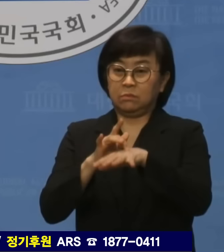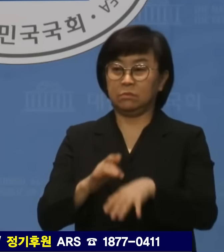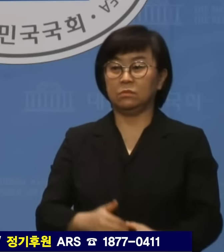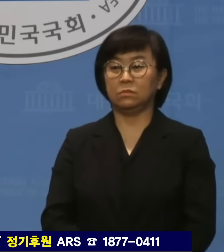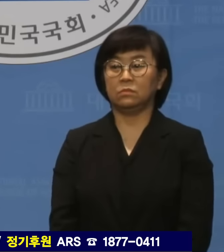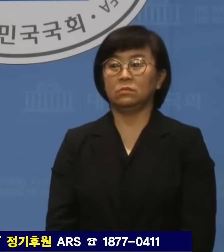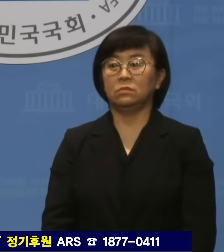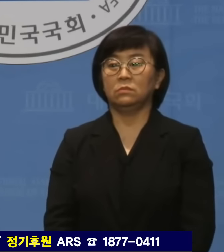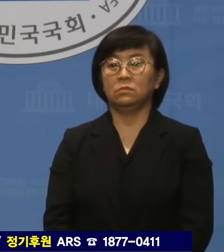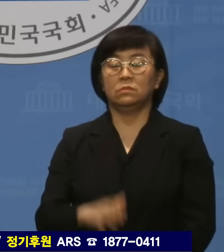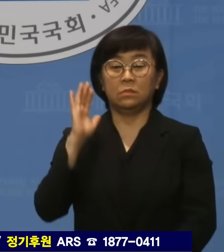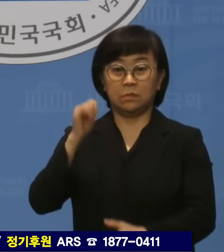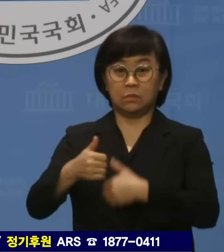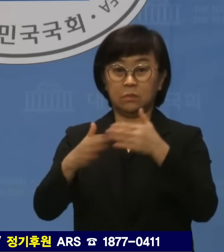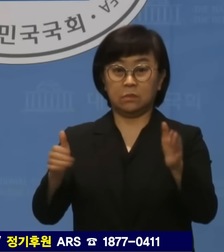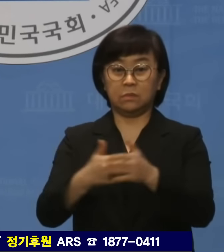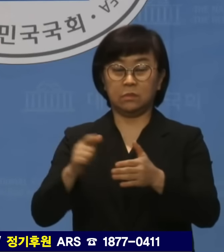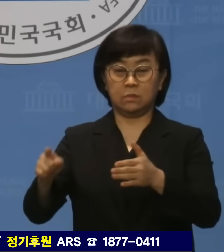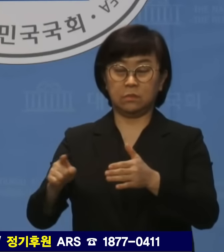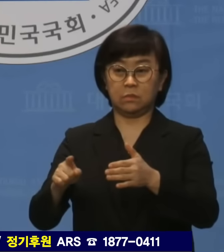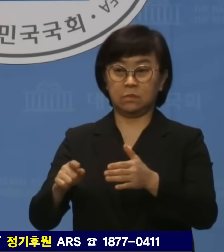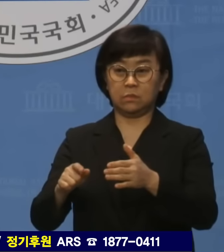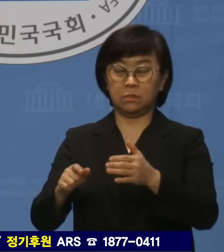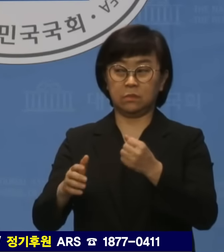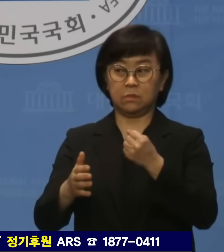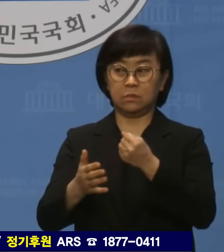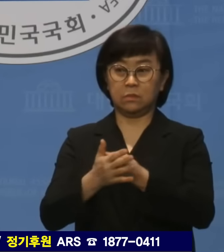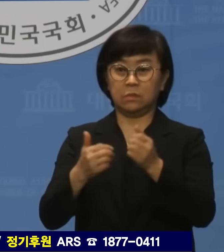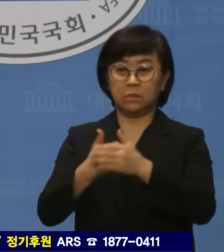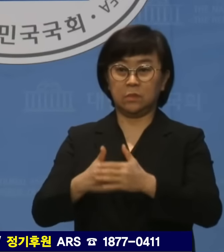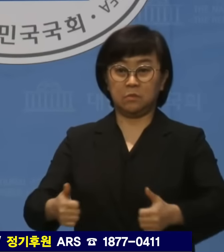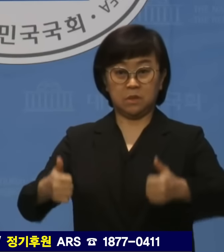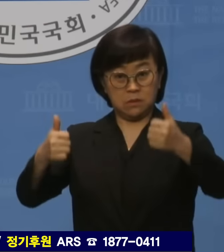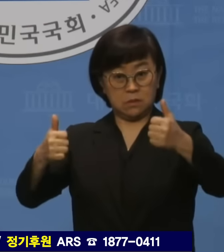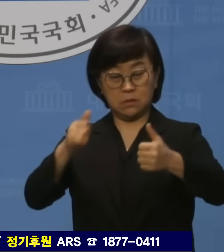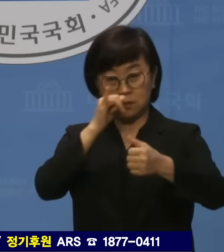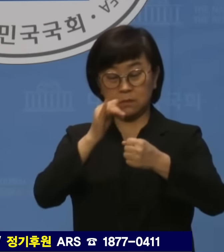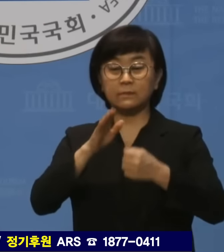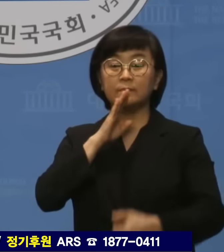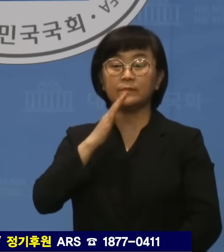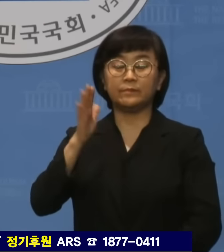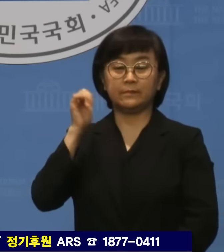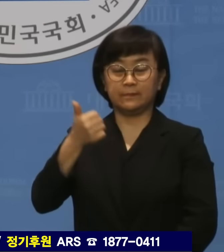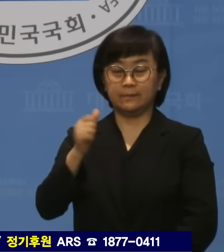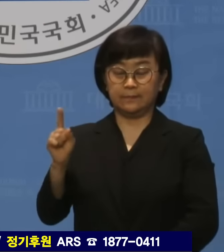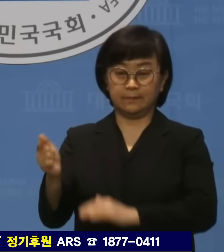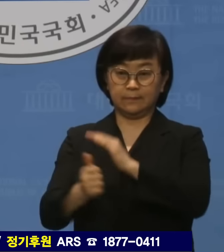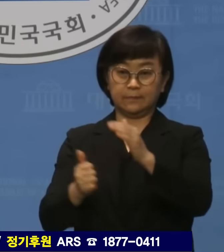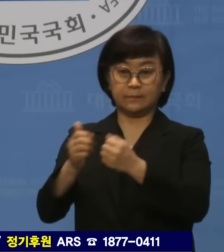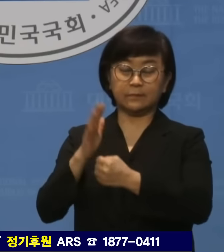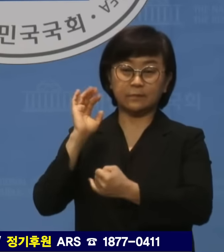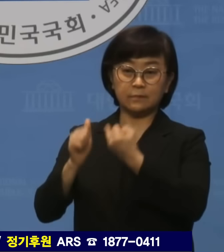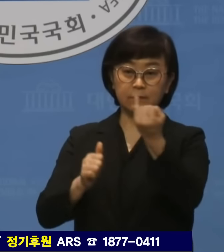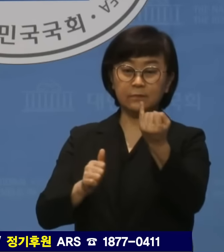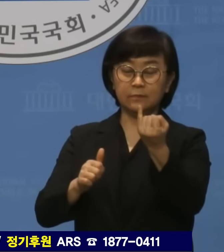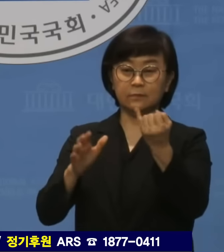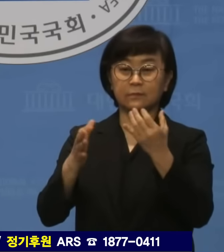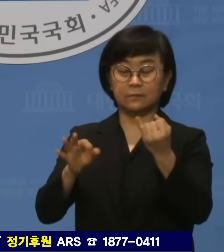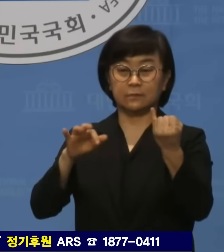갔습니까 대통령실과 거치를 두고 한판 전쟁을 버리고 있지만 한동훈 비대위원장은 김희란